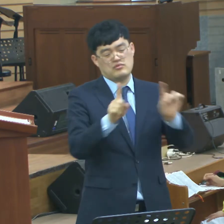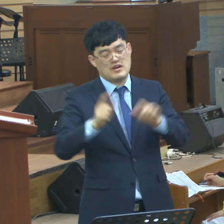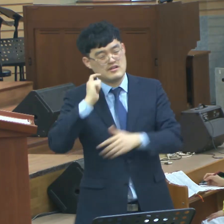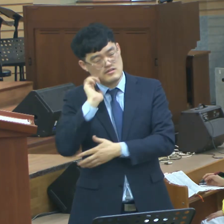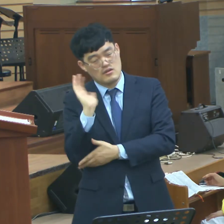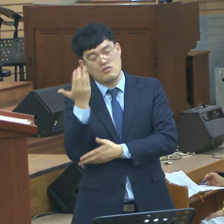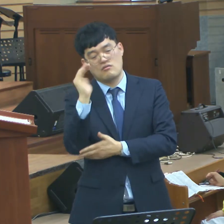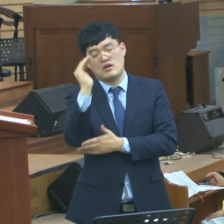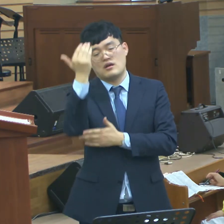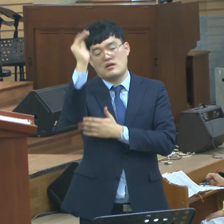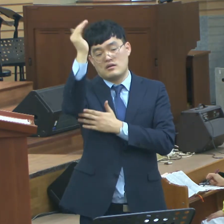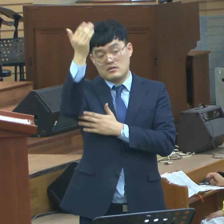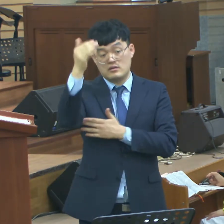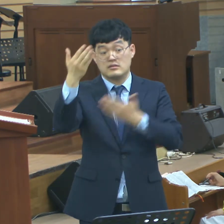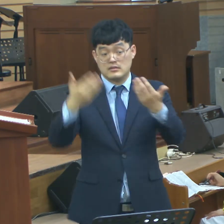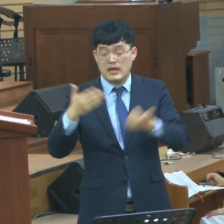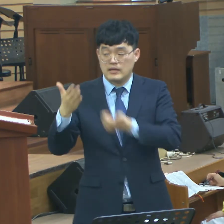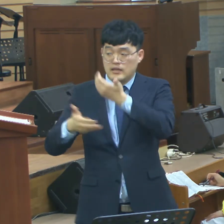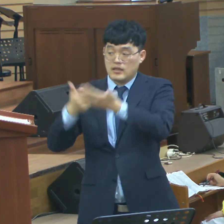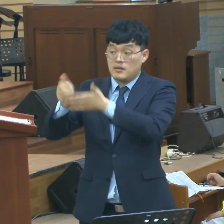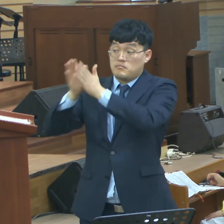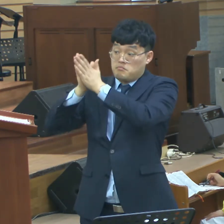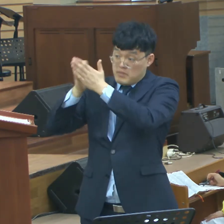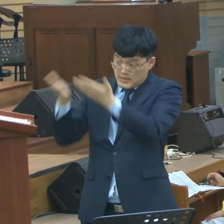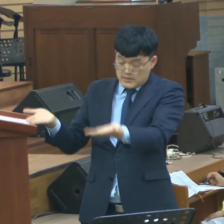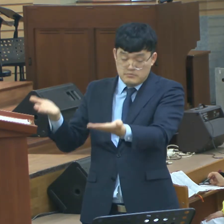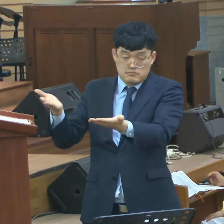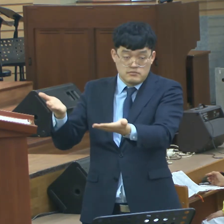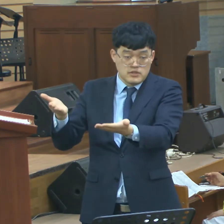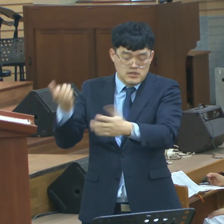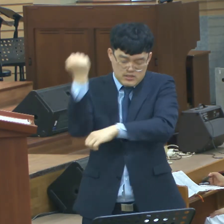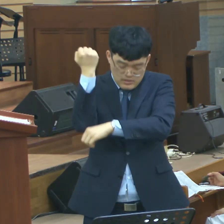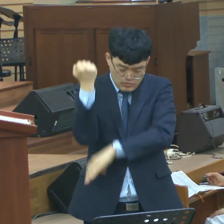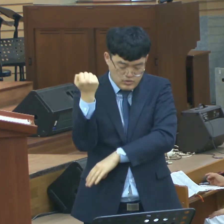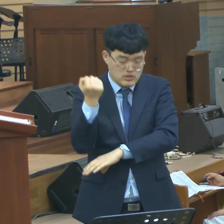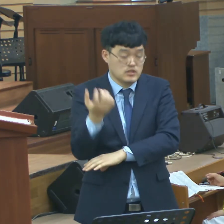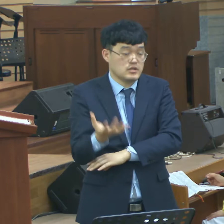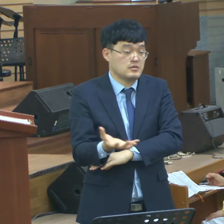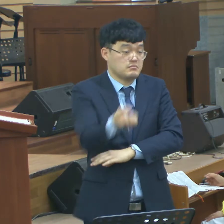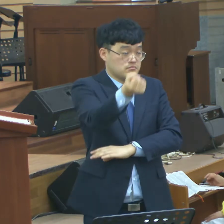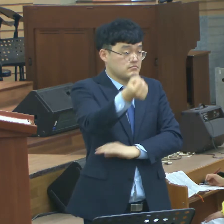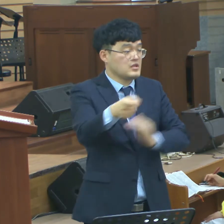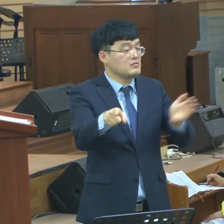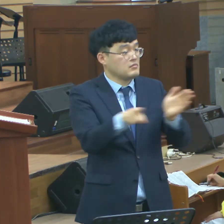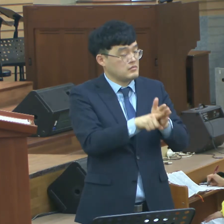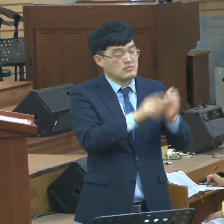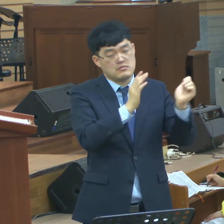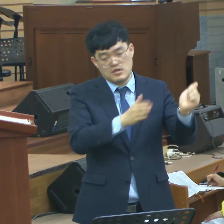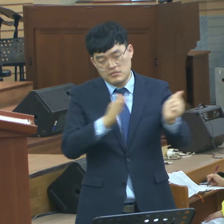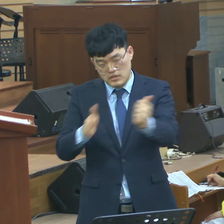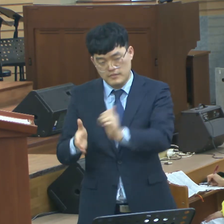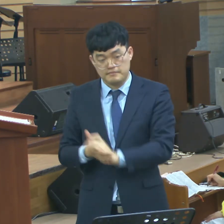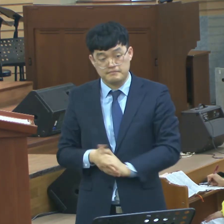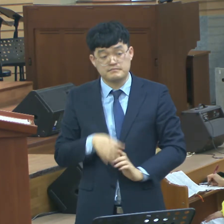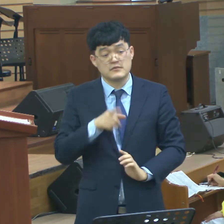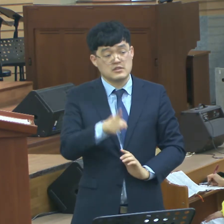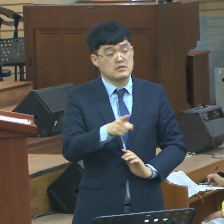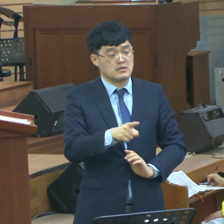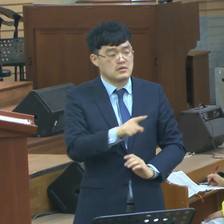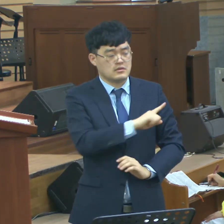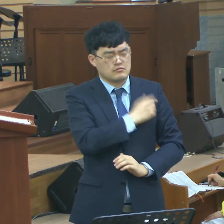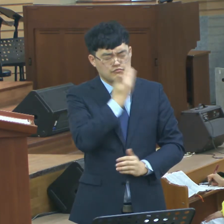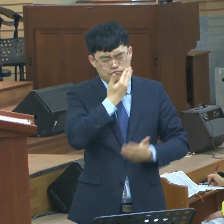주실 수 있는 하나님 말씀에 있는 것을 믿으시기 바랍니다. 여기에 핵심이 있어요. 여기에 핵심이 있어요.